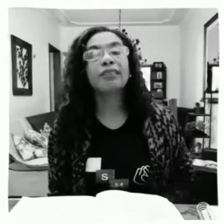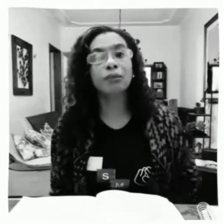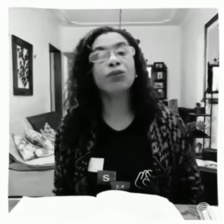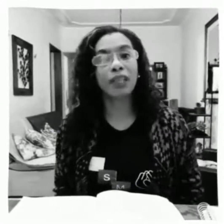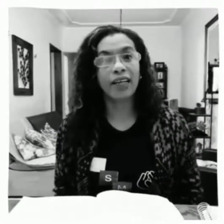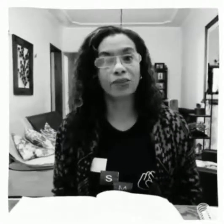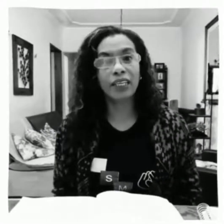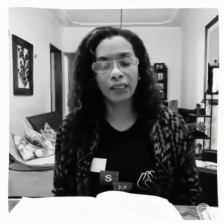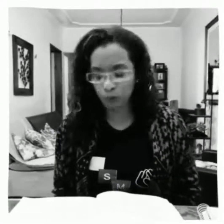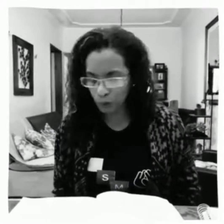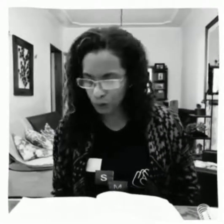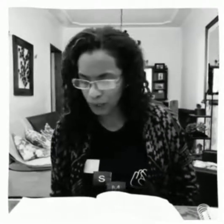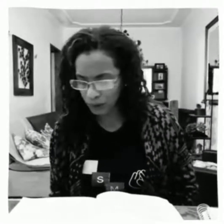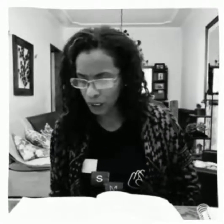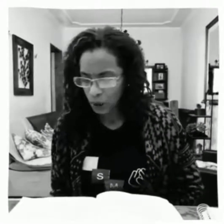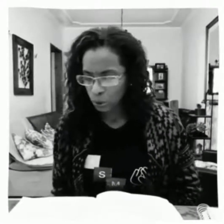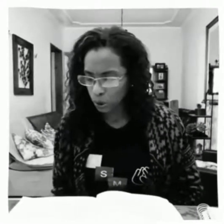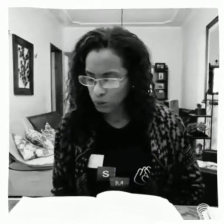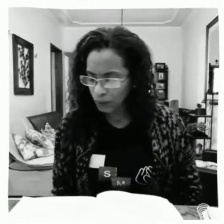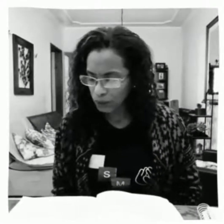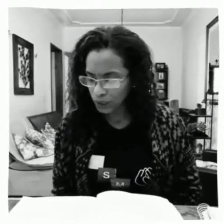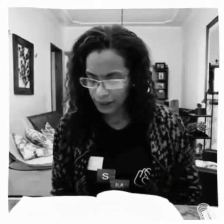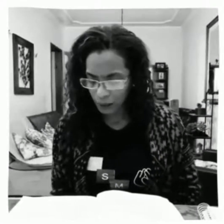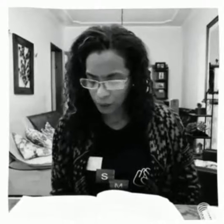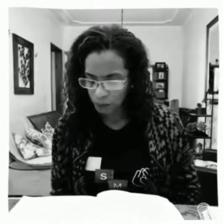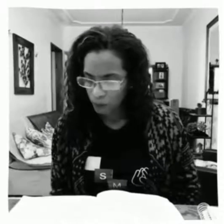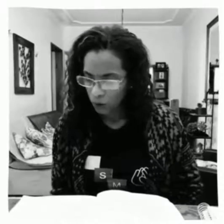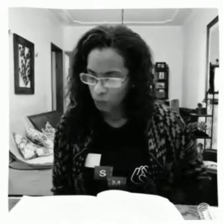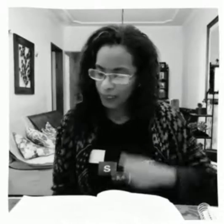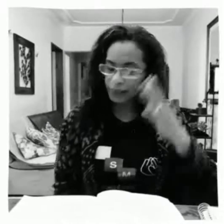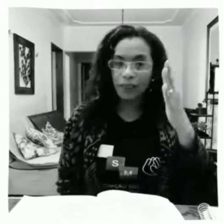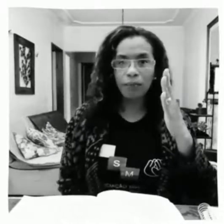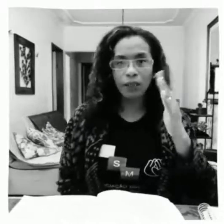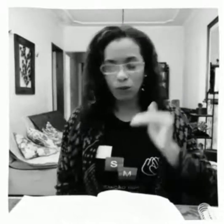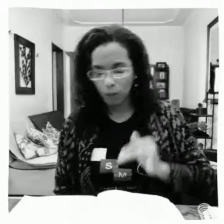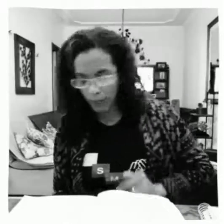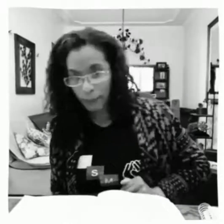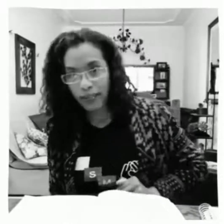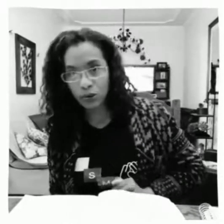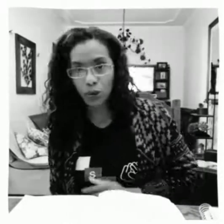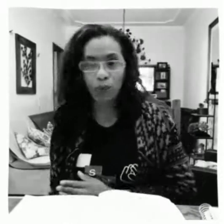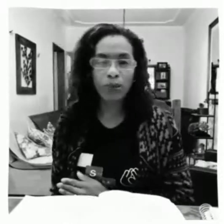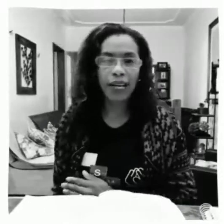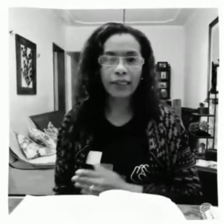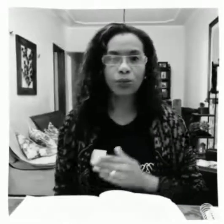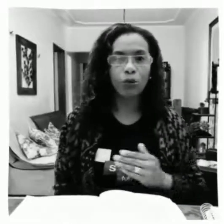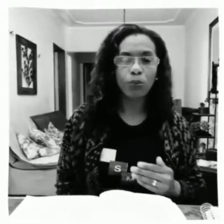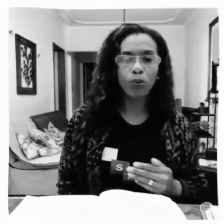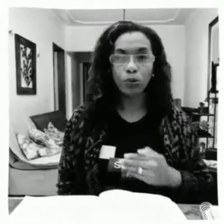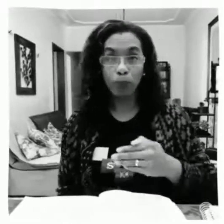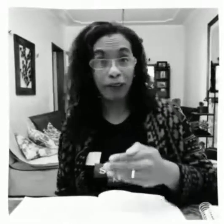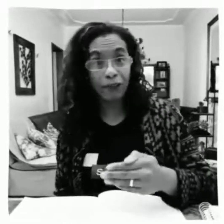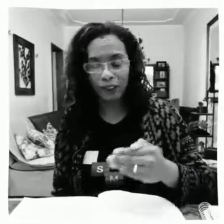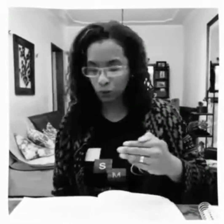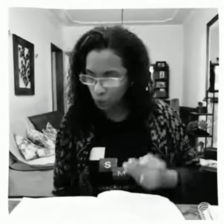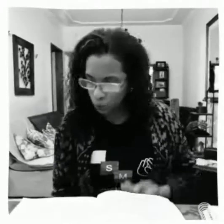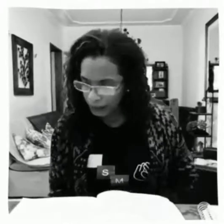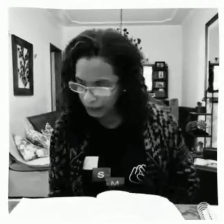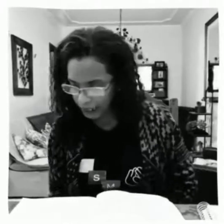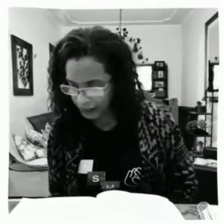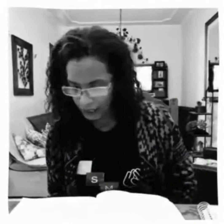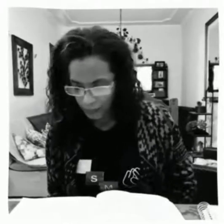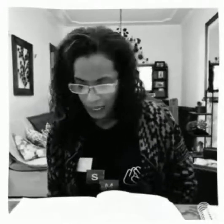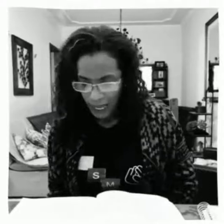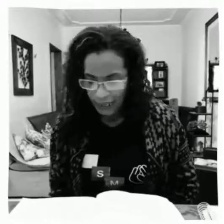parâmetro acima, no caso, né? Que é do movimento. Todos têm uma direção. Ou para cima, ou para baixo, ou para o lado, ou para o outro, ou para frente, ou